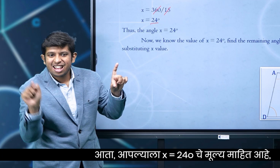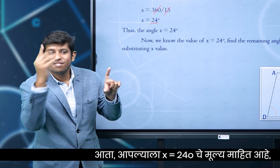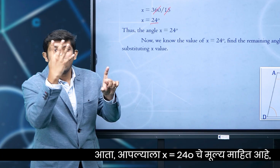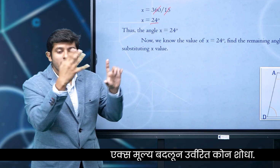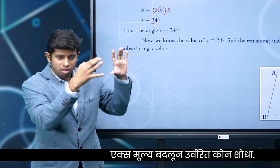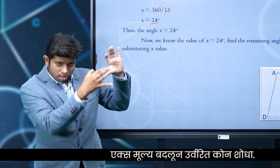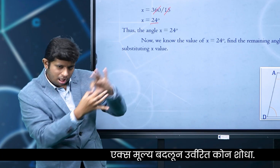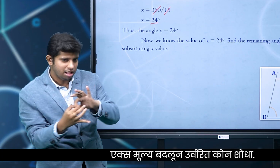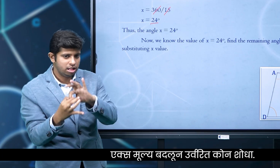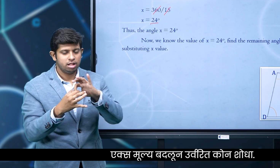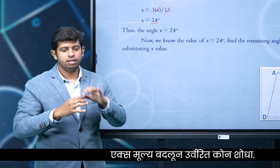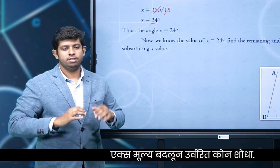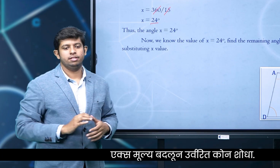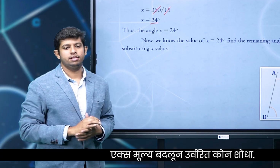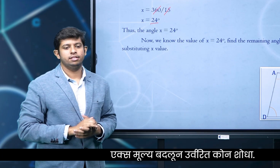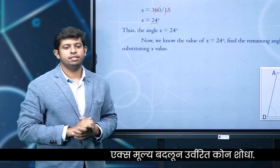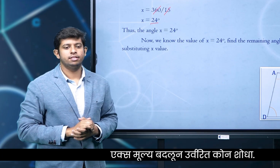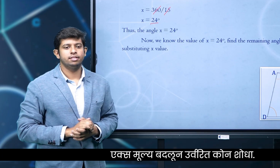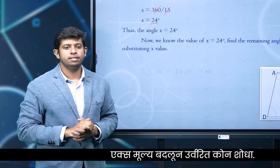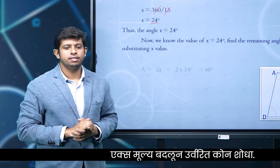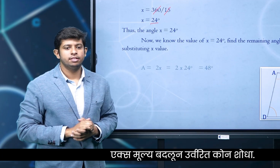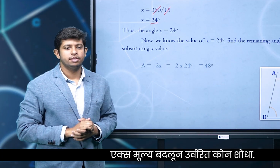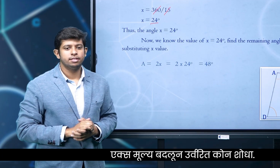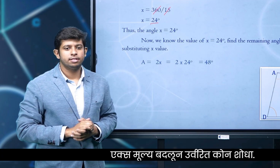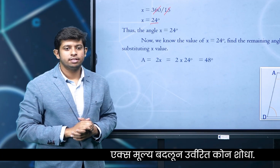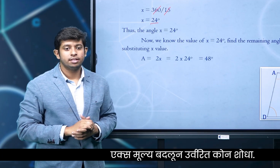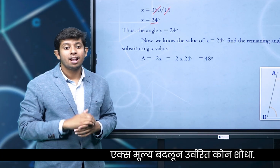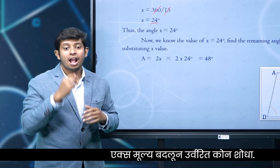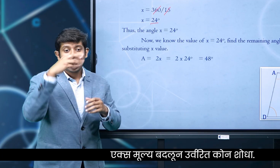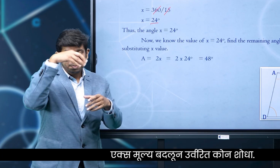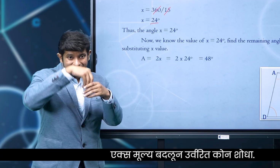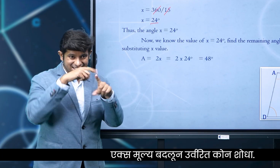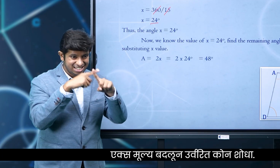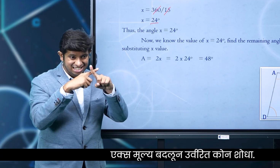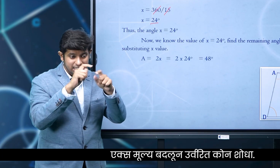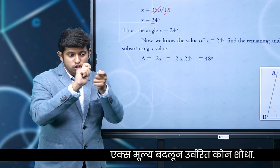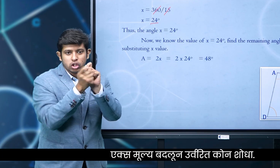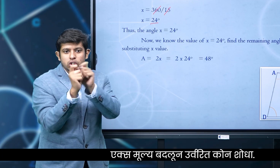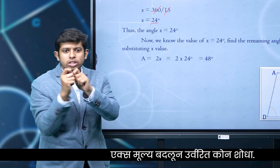आहे. x मूल्य बदलून उर्वरित कोण शोधा.